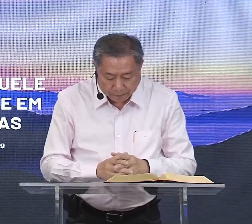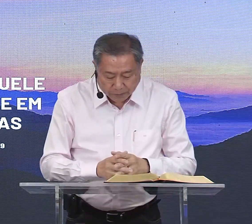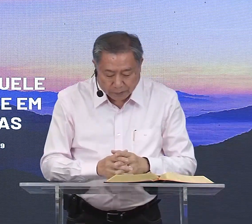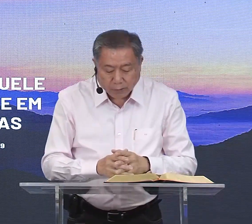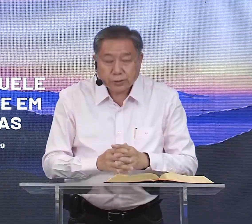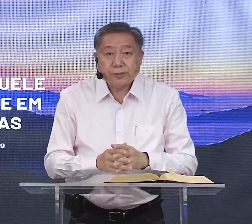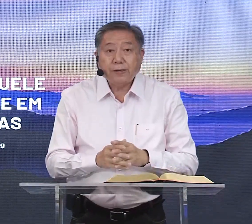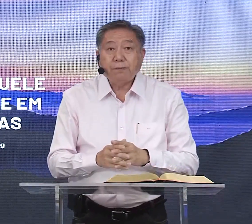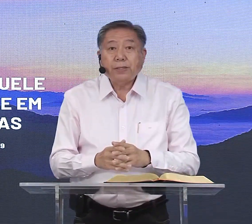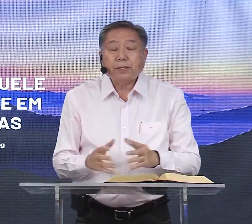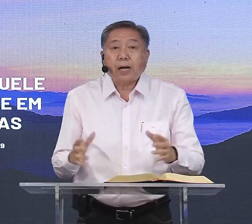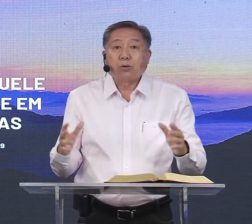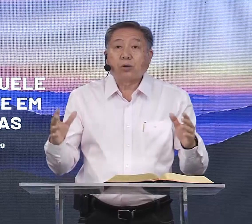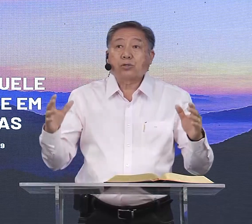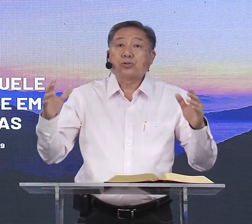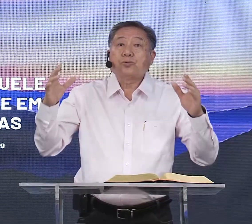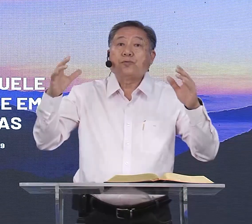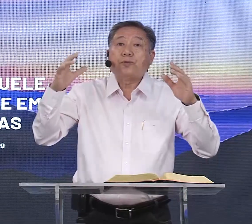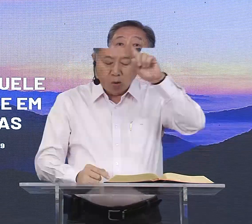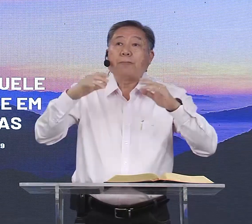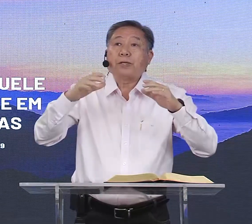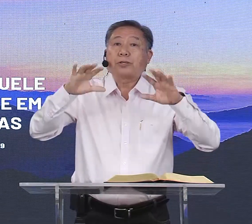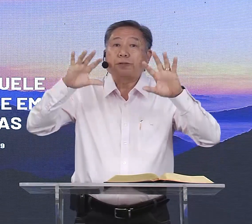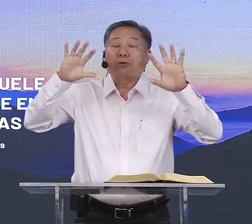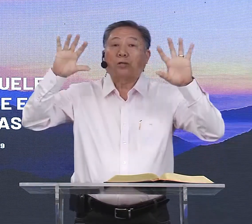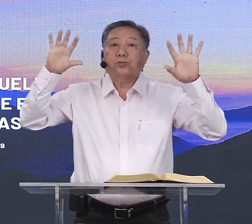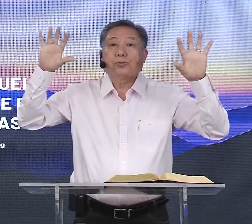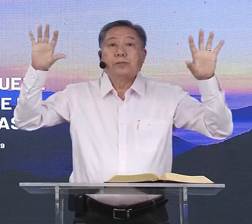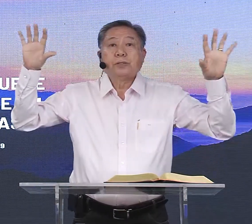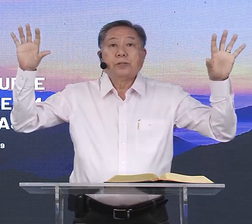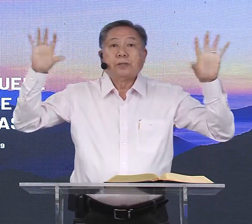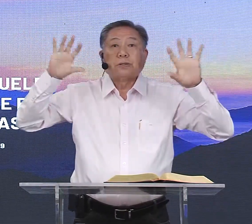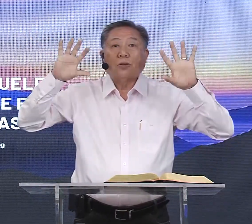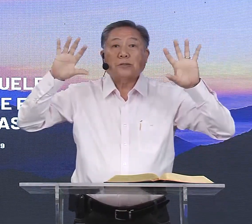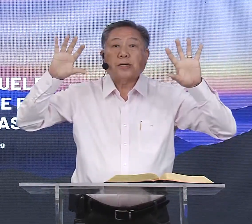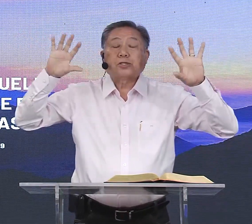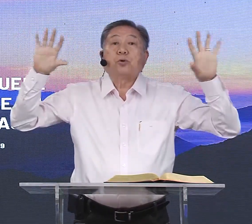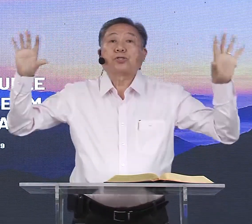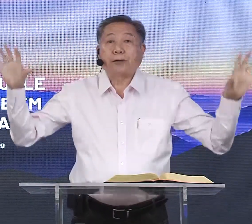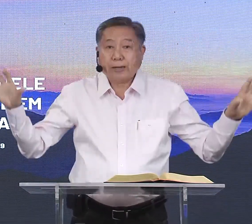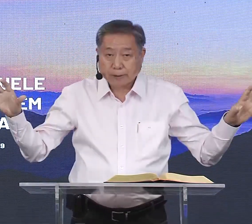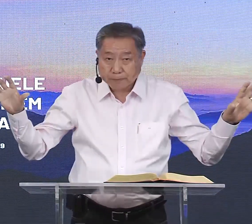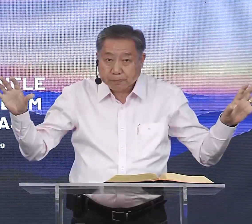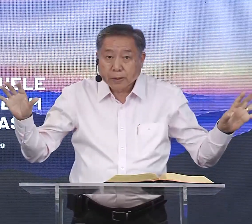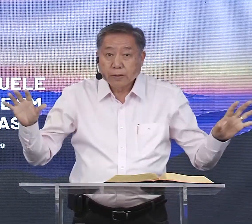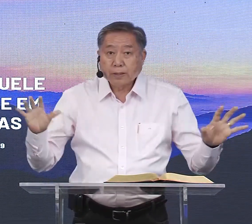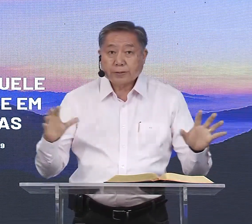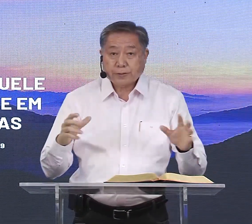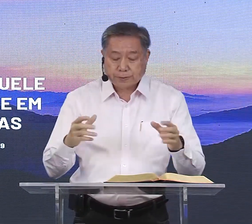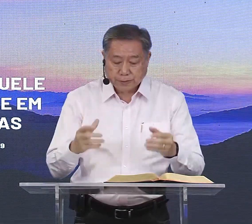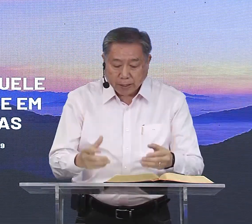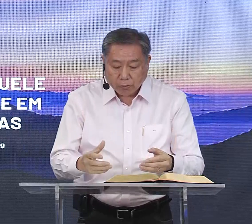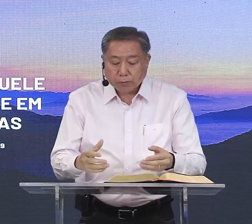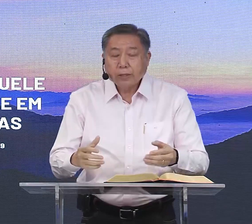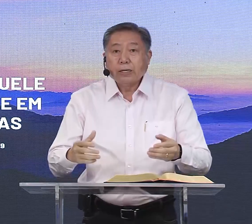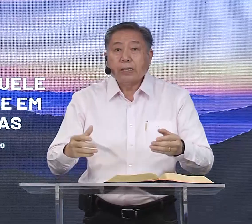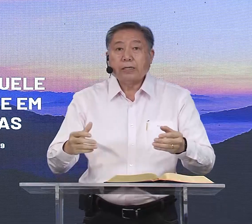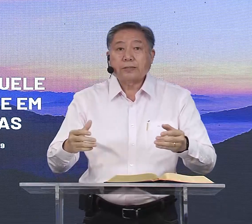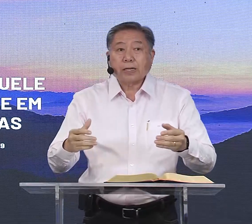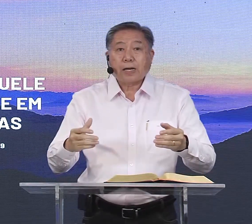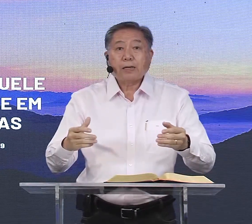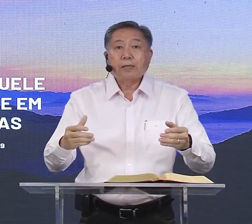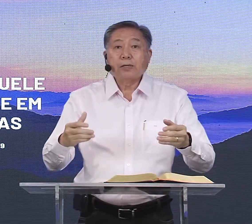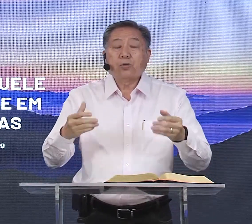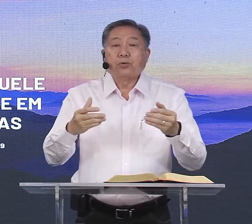né, não se limita ao nosso firmamento, quer dizer, nossa atmosfera. Esse céu,